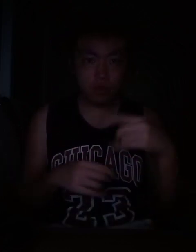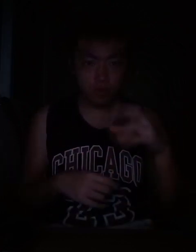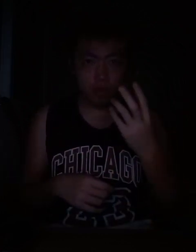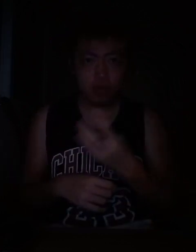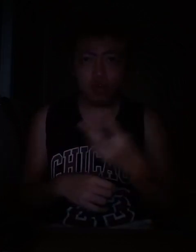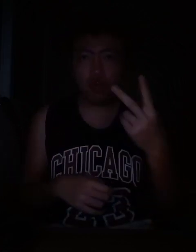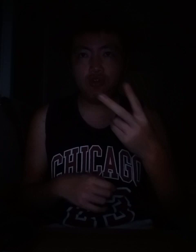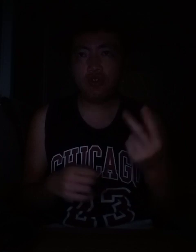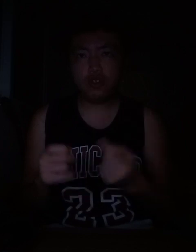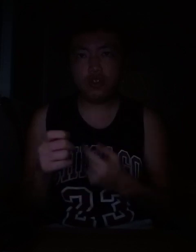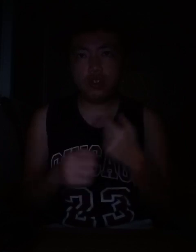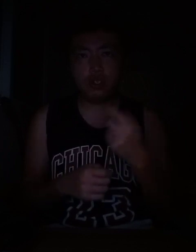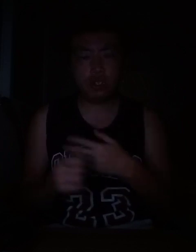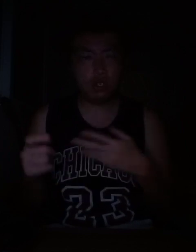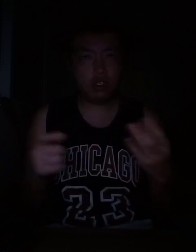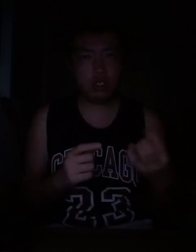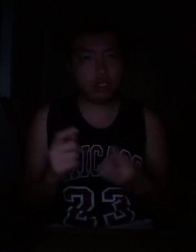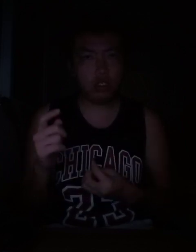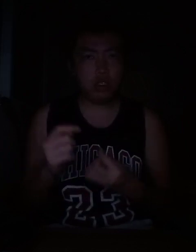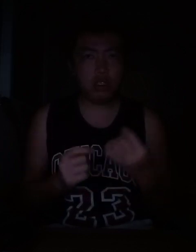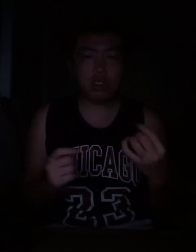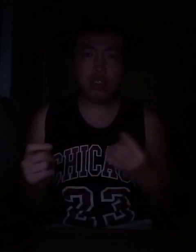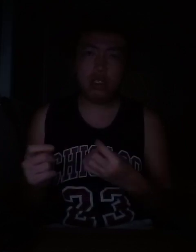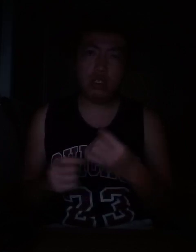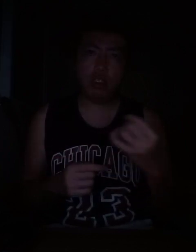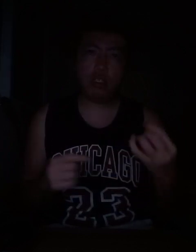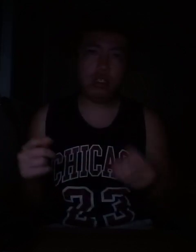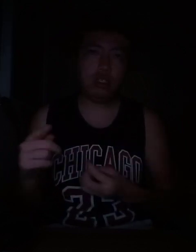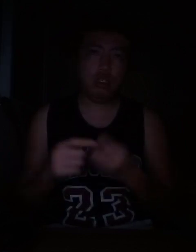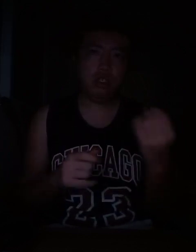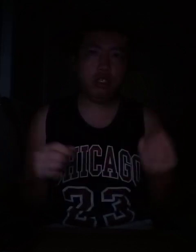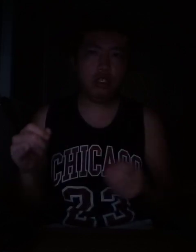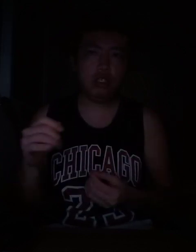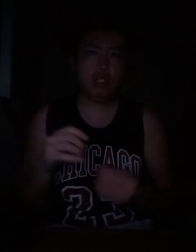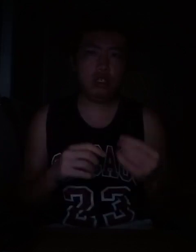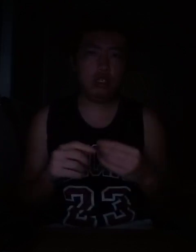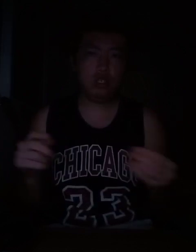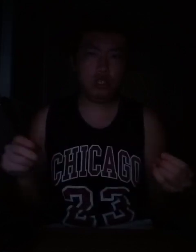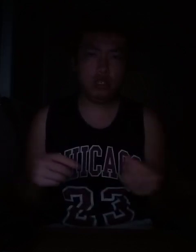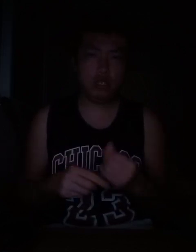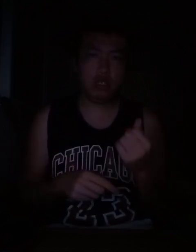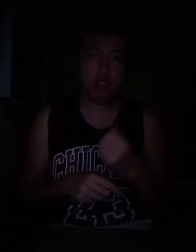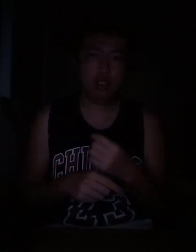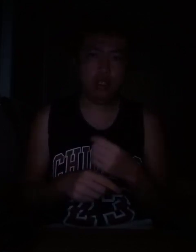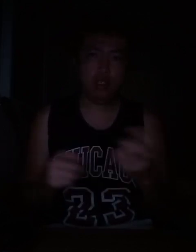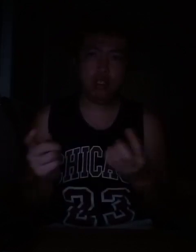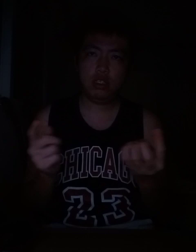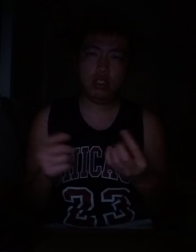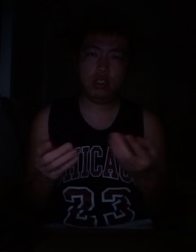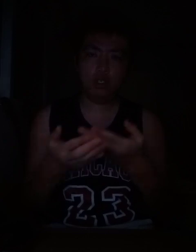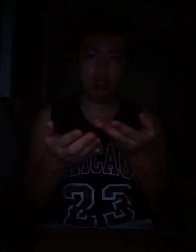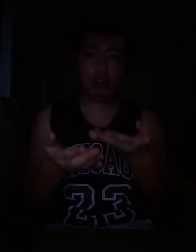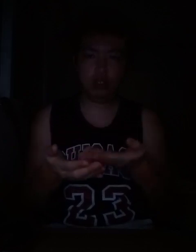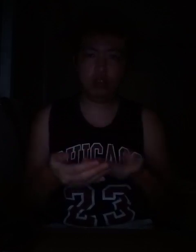42만 명에게 대피 명령이 내려졌고 항공기 160여 편이 변하고 있습니다. 일본 특파원 연결해서 자세한 소식